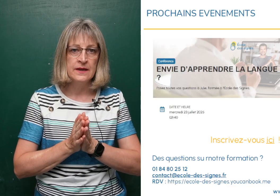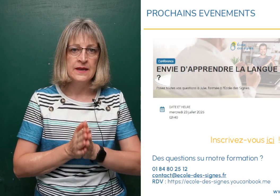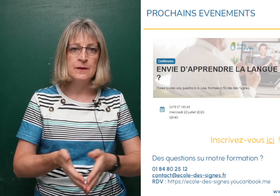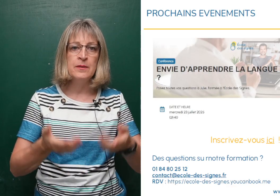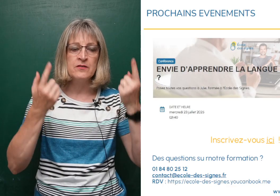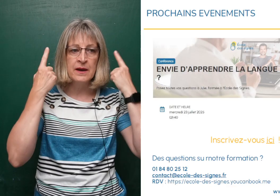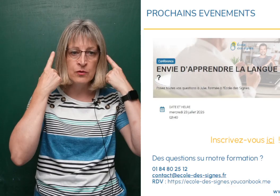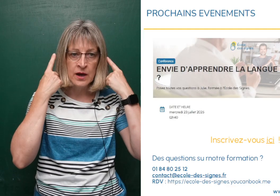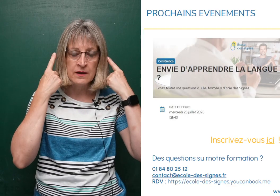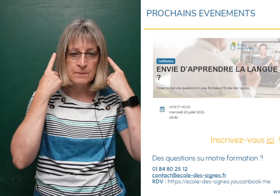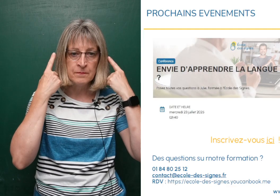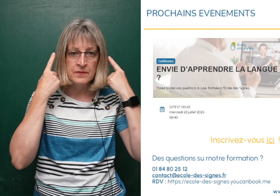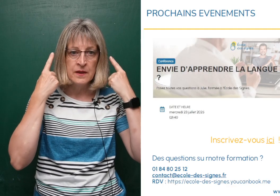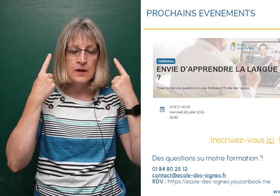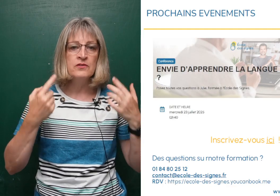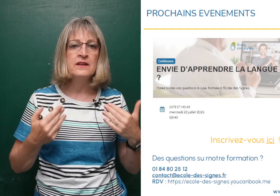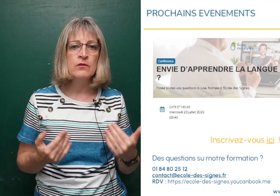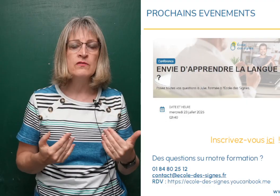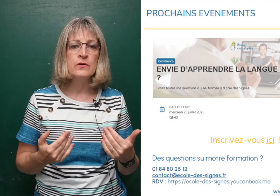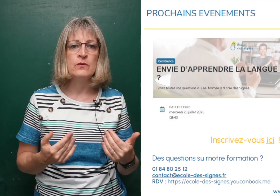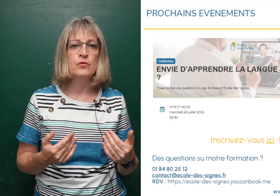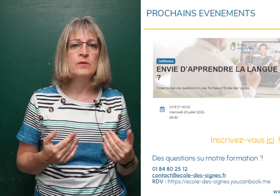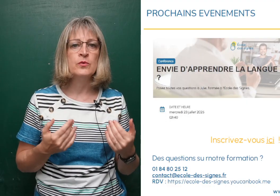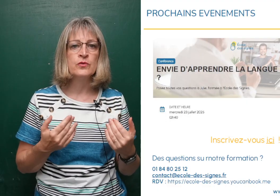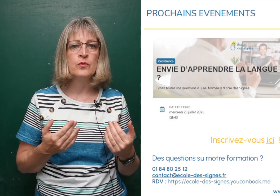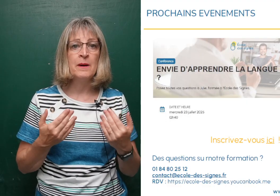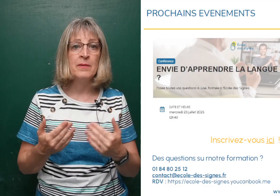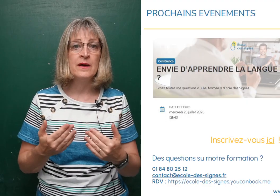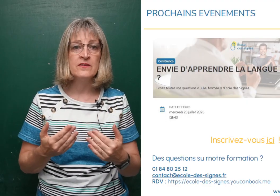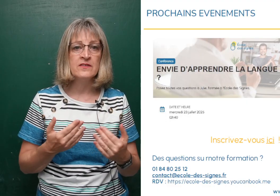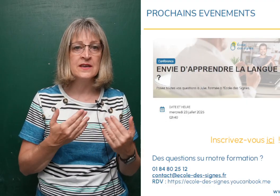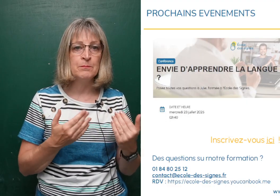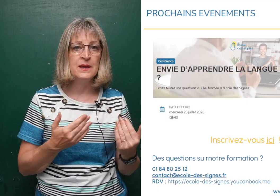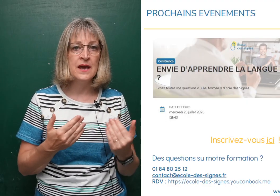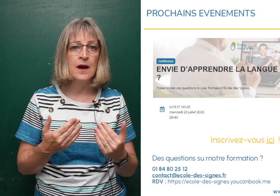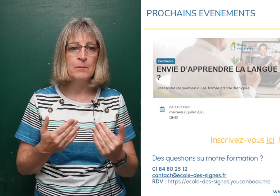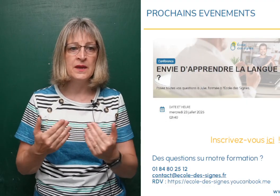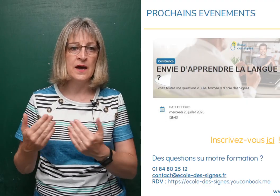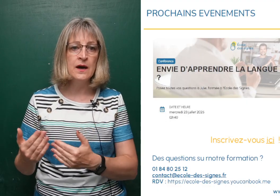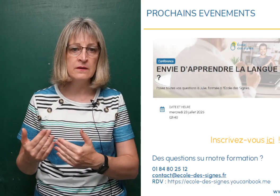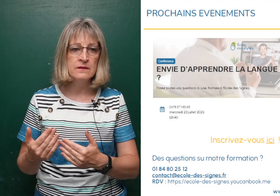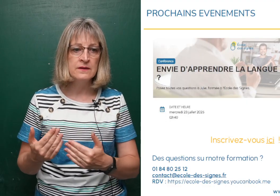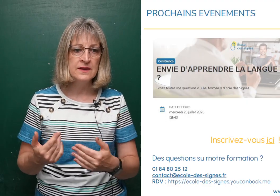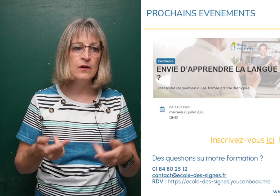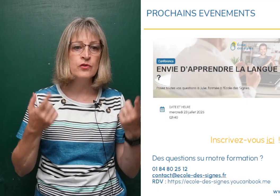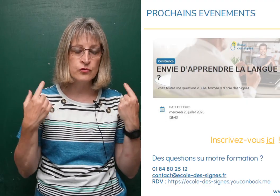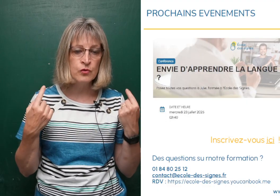il passe par l'oral. Quand un enfant, on lui montre que papa, ça s'écrit P-A-P-A, il a entendu combien de fois